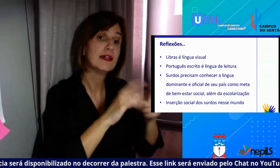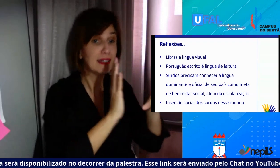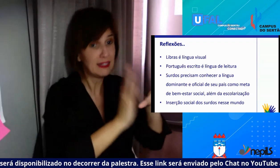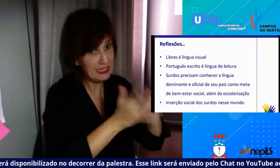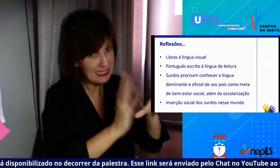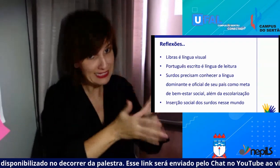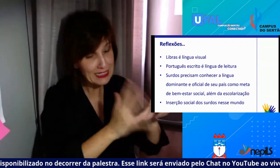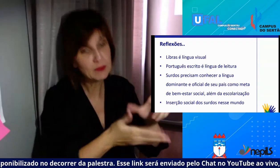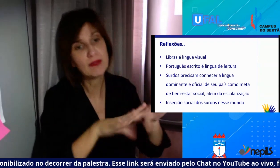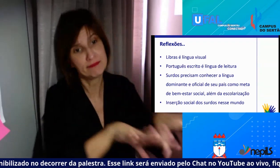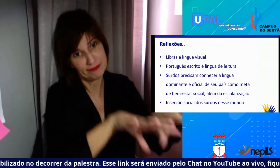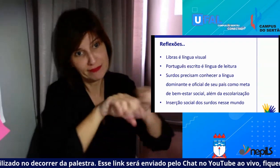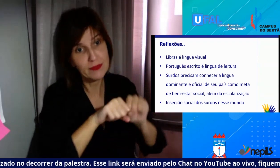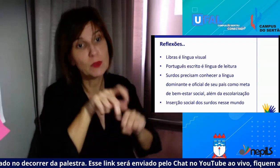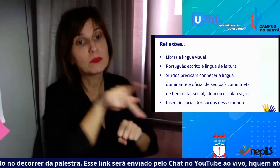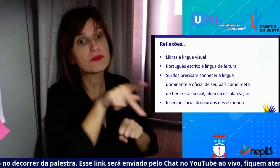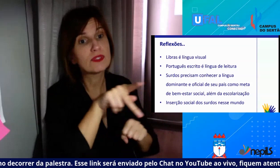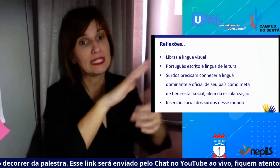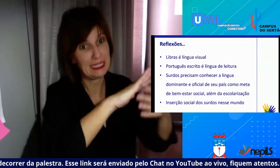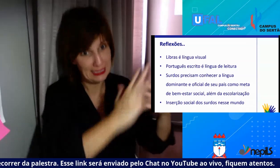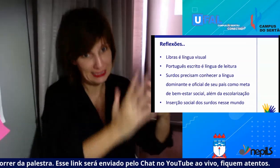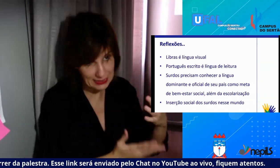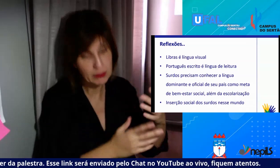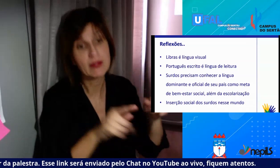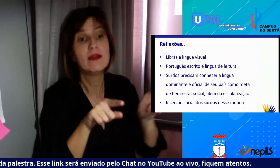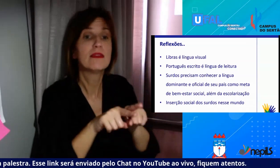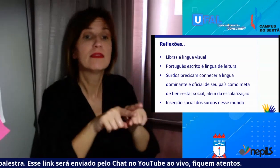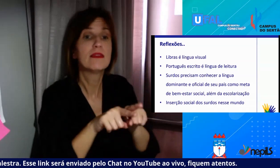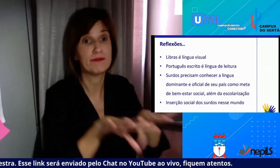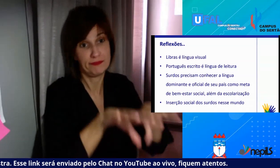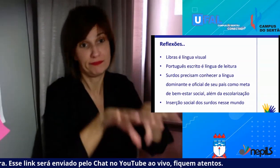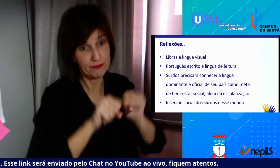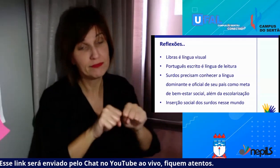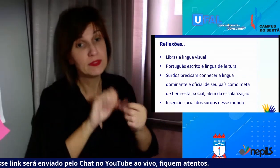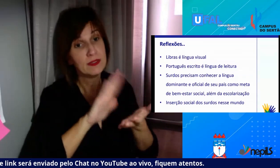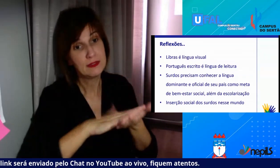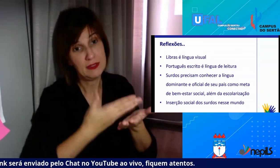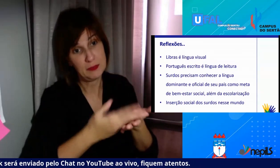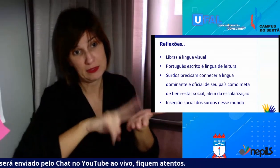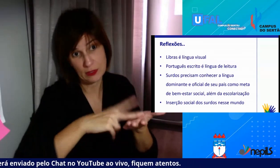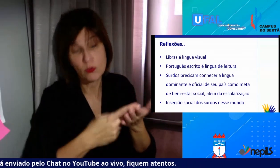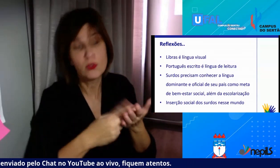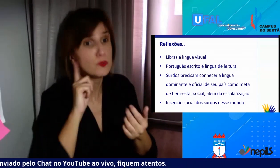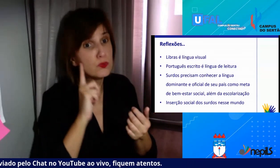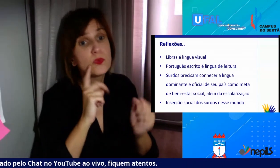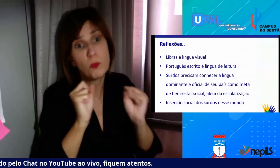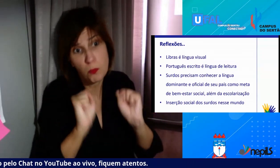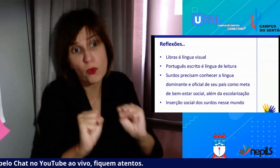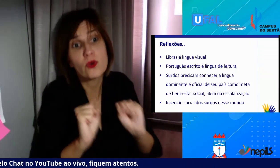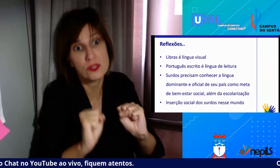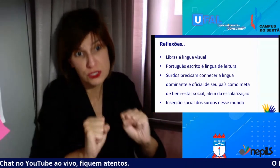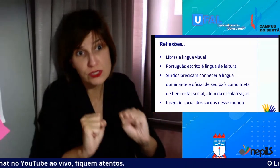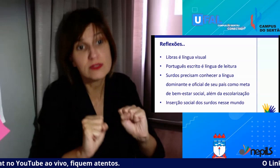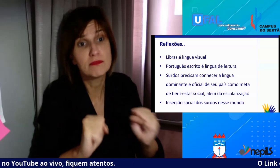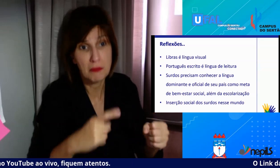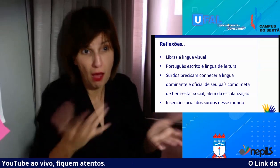ensino superior, nós temos 3 questões: a formação de letras libras, para a formação de